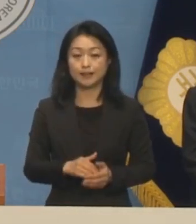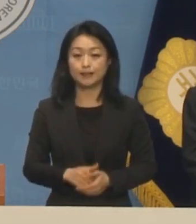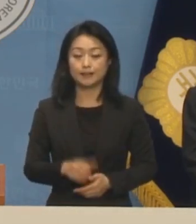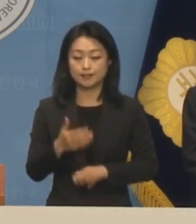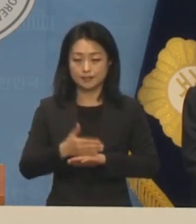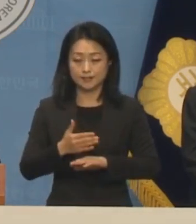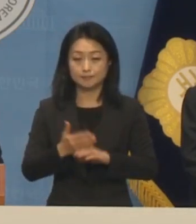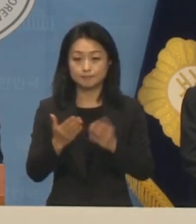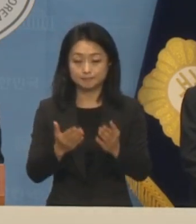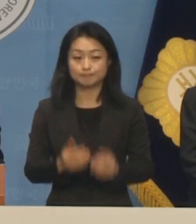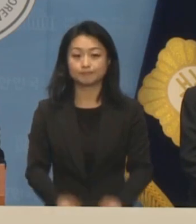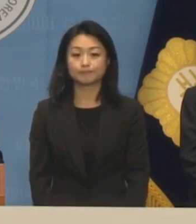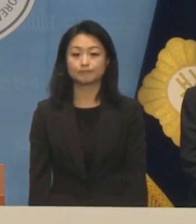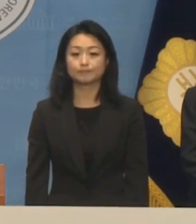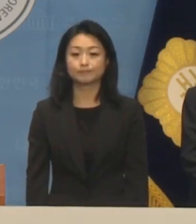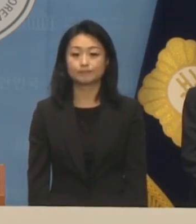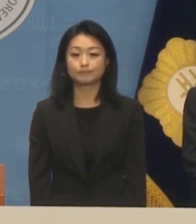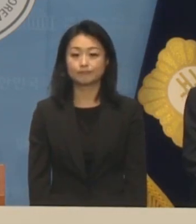감사합니다.